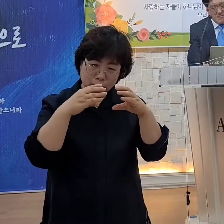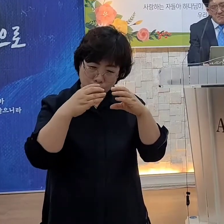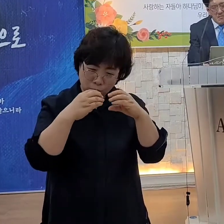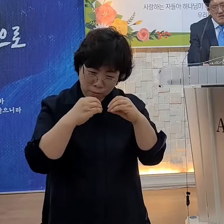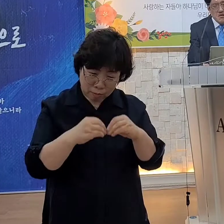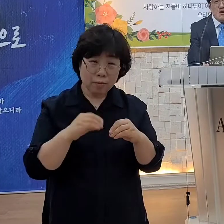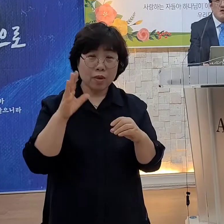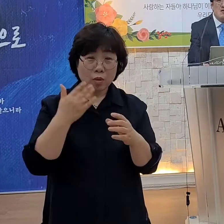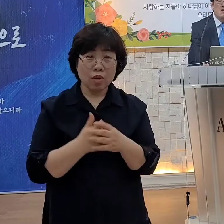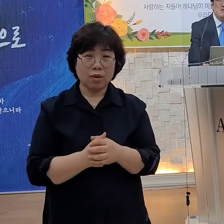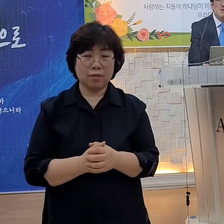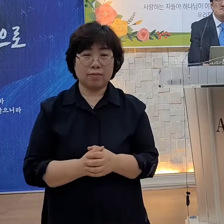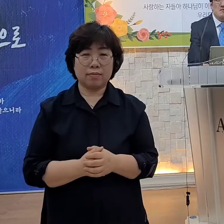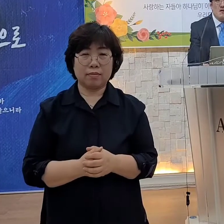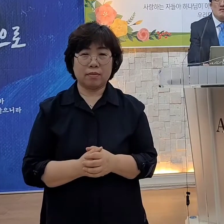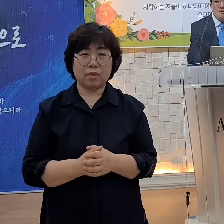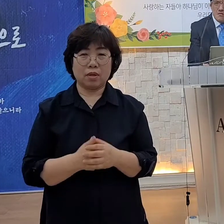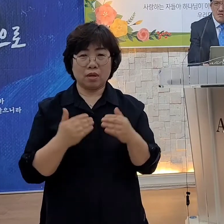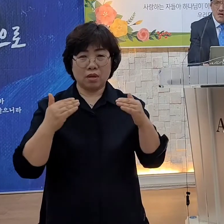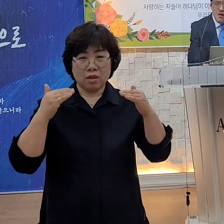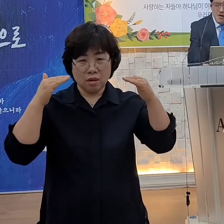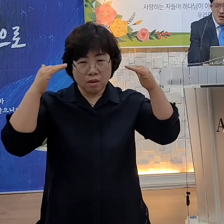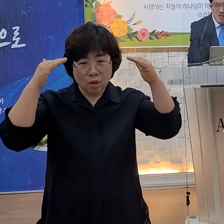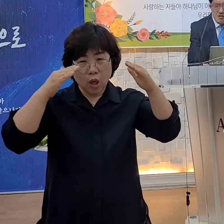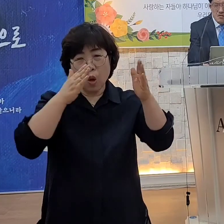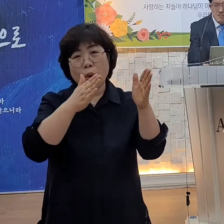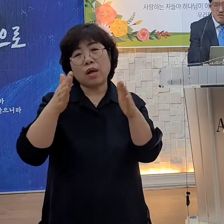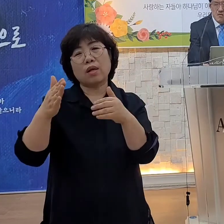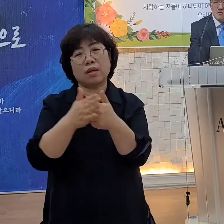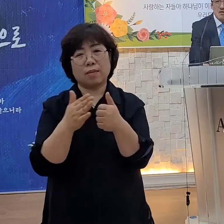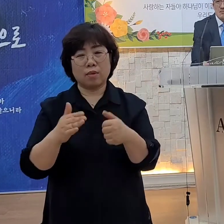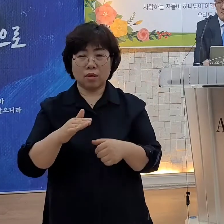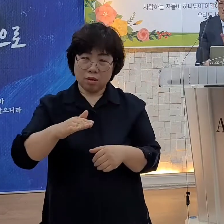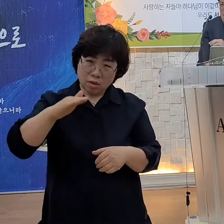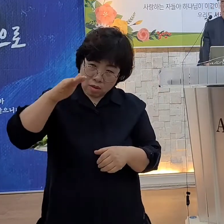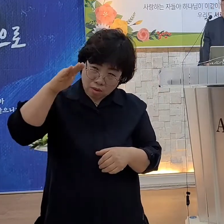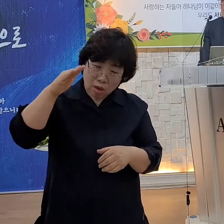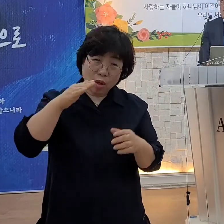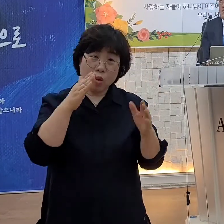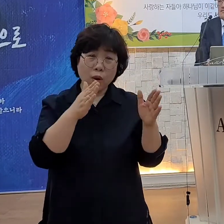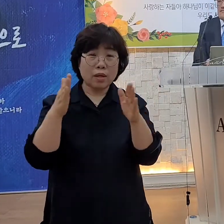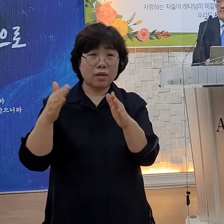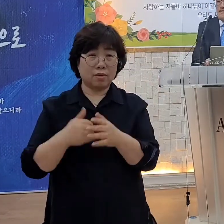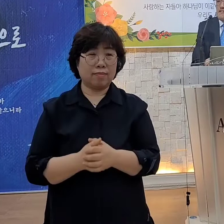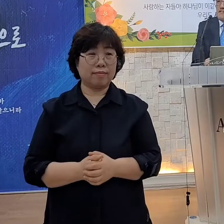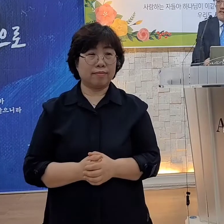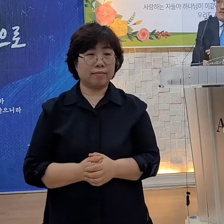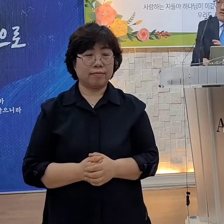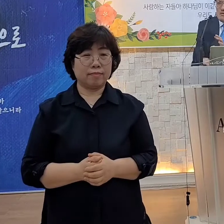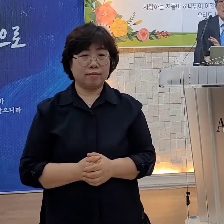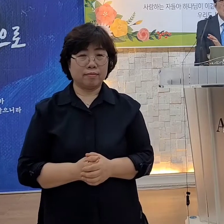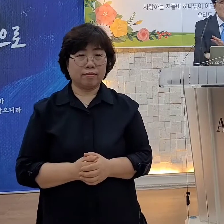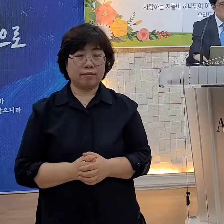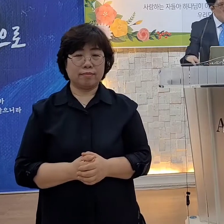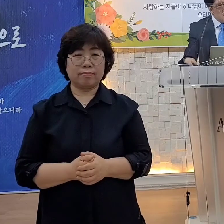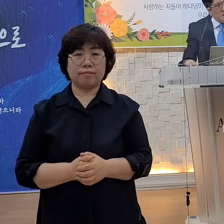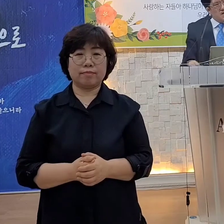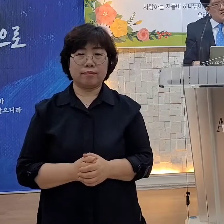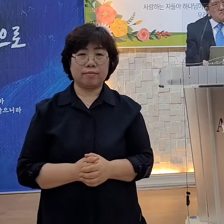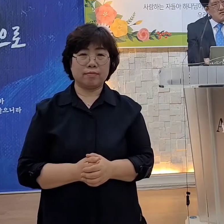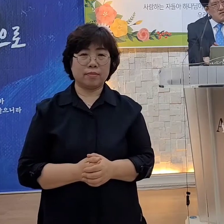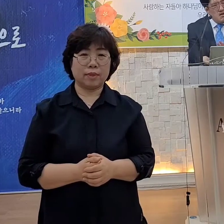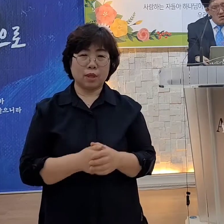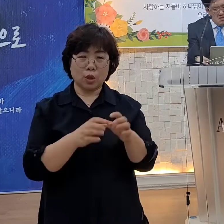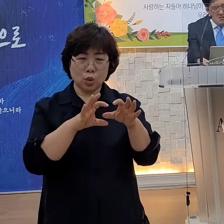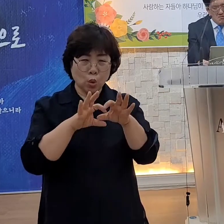거예요. 이게 성숙해 가는 과정이다라는 사실입니다. 여러분, 정말 놀랍지 않습니까? 이러면서 우리가